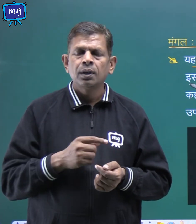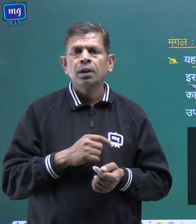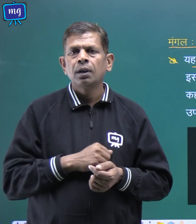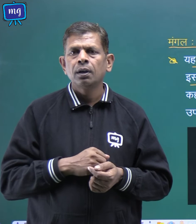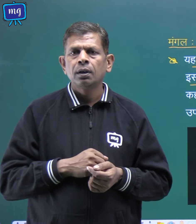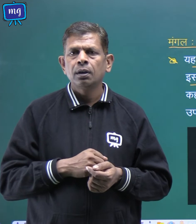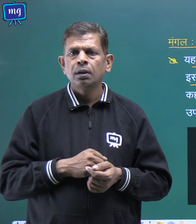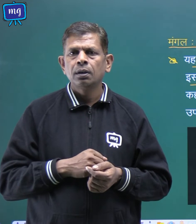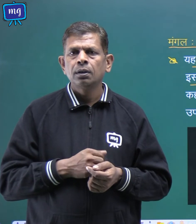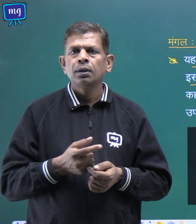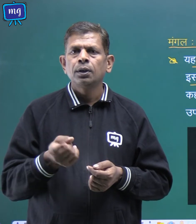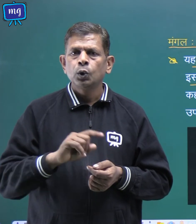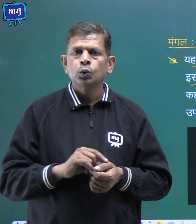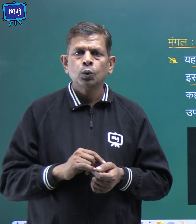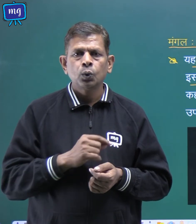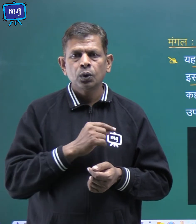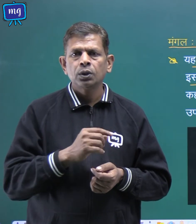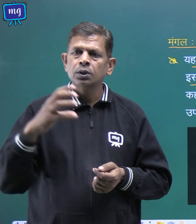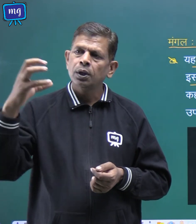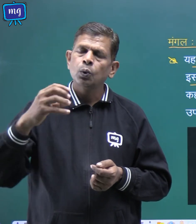इसलिए इस ग्रह को